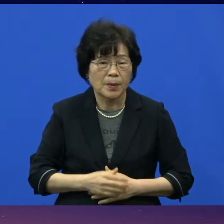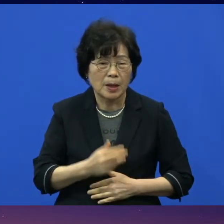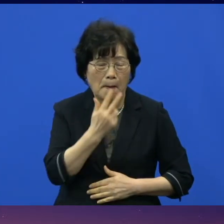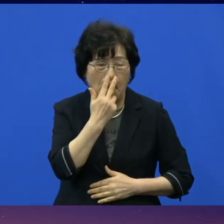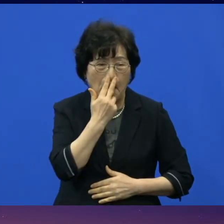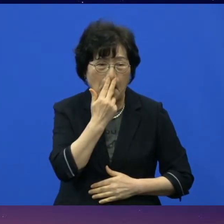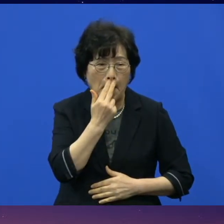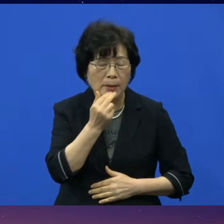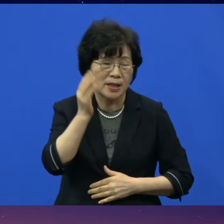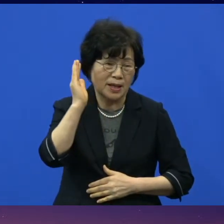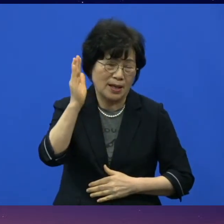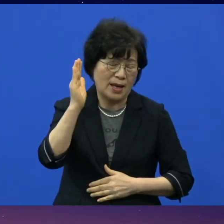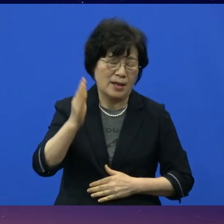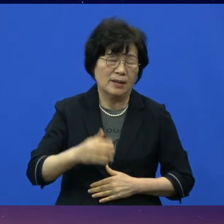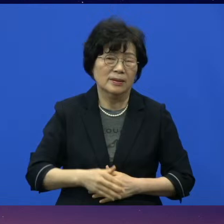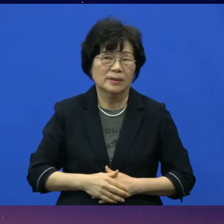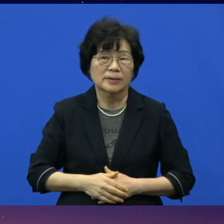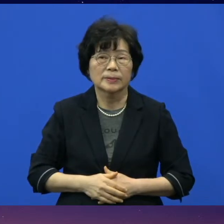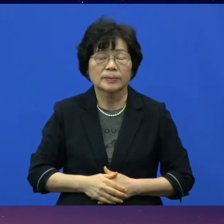유치차라는 거.